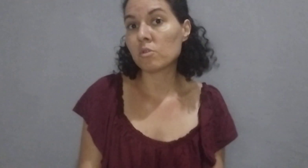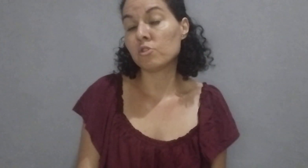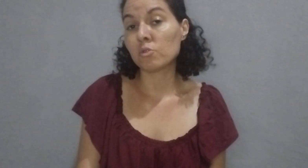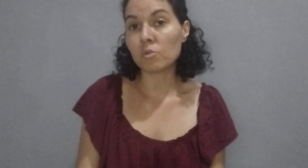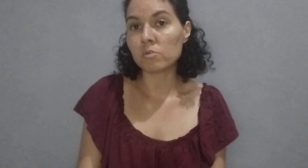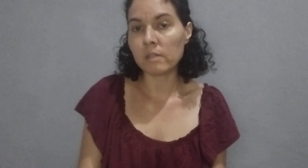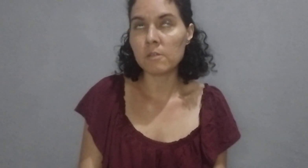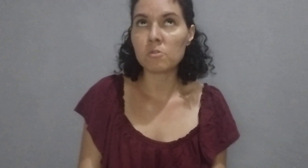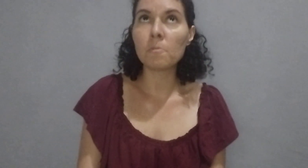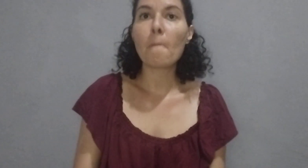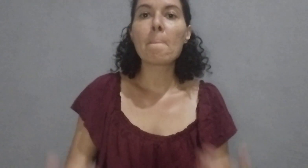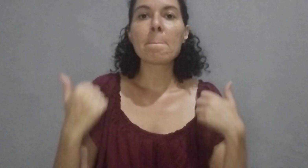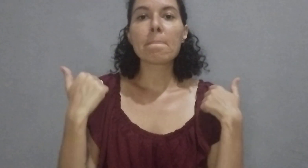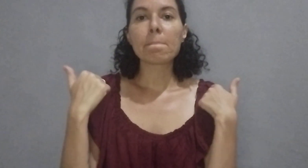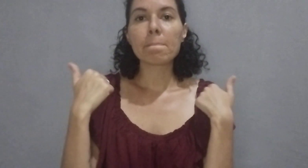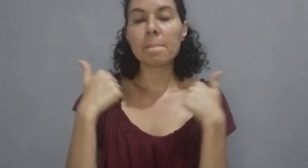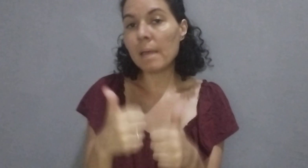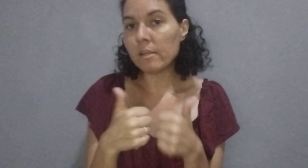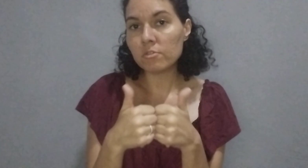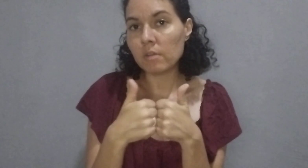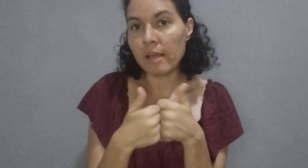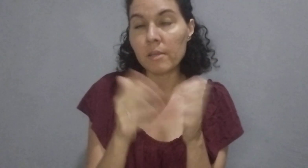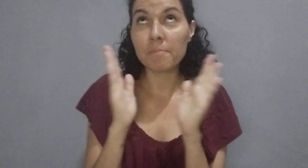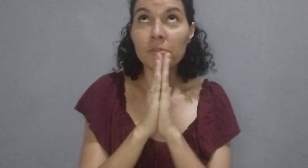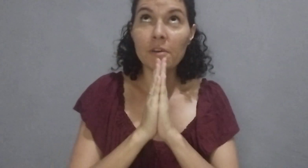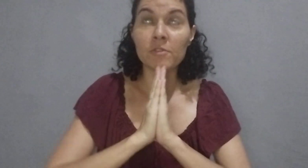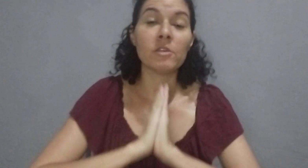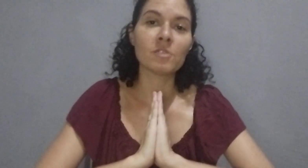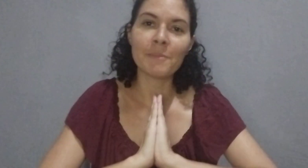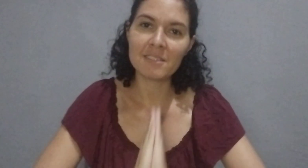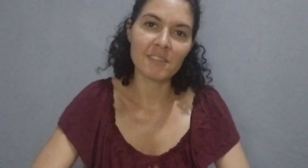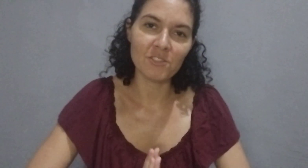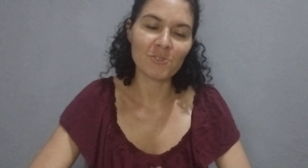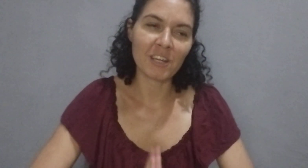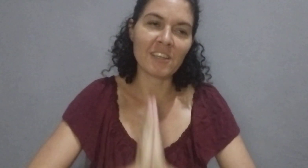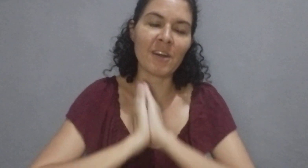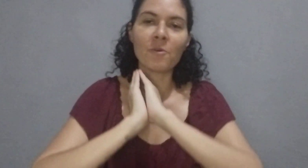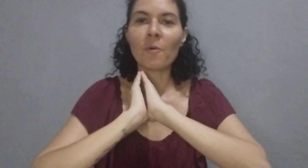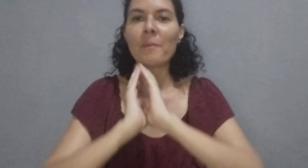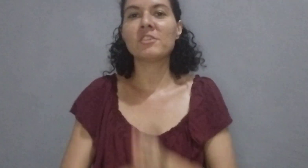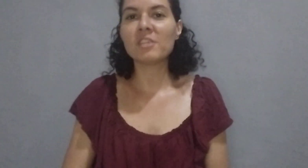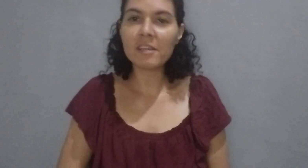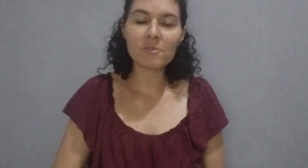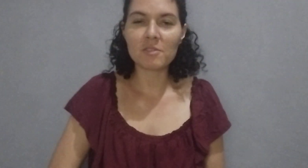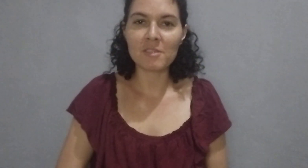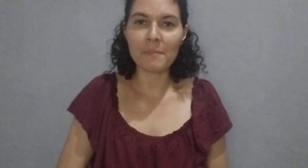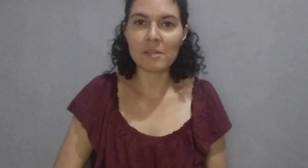de outro contexto. Deixe um like, por favor, ajuda bastante no canal. Compartilhem com seus